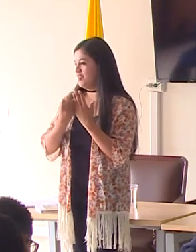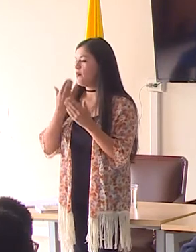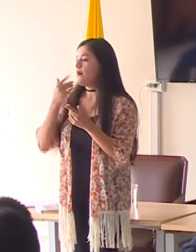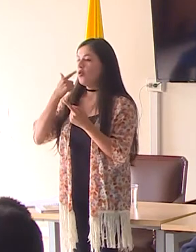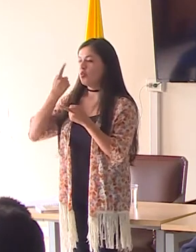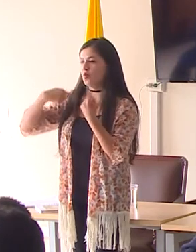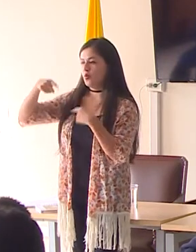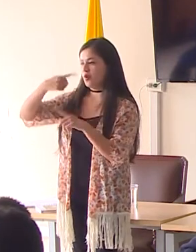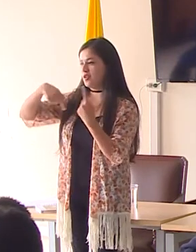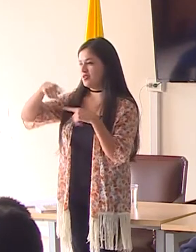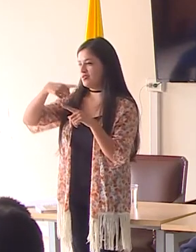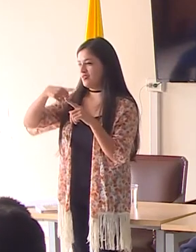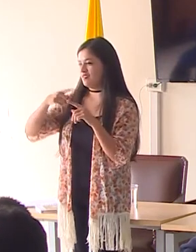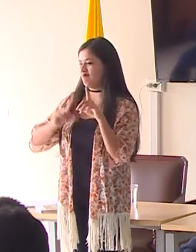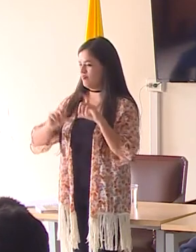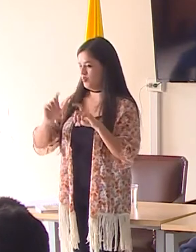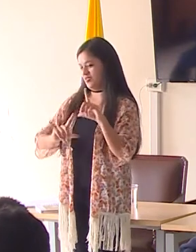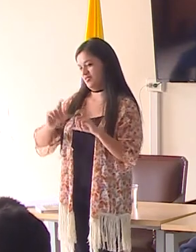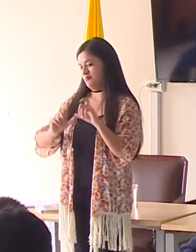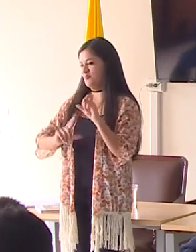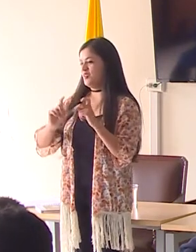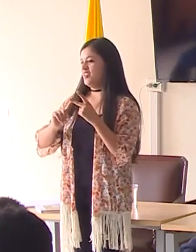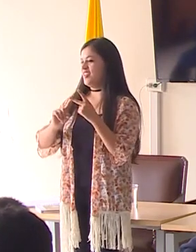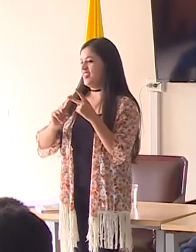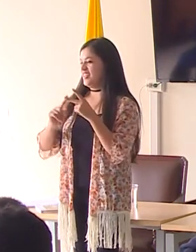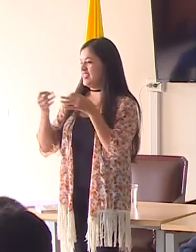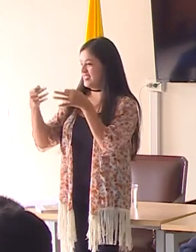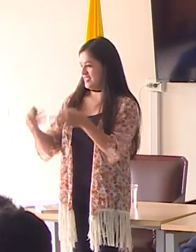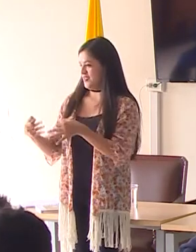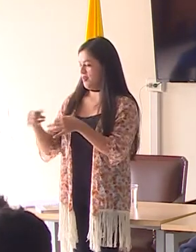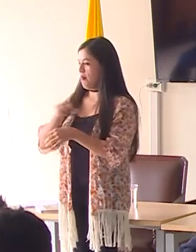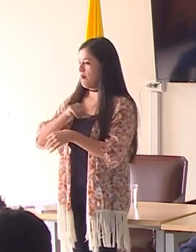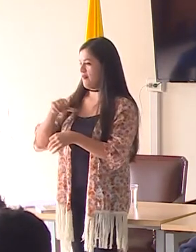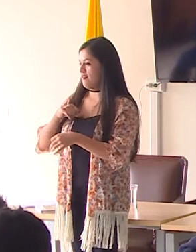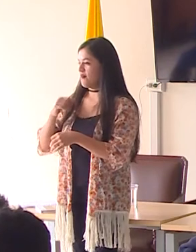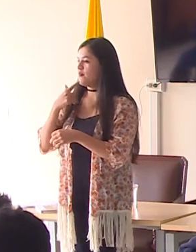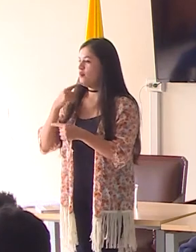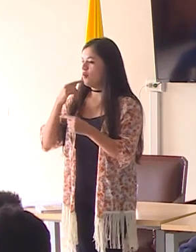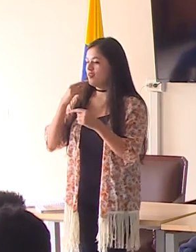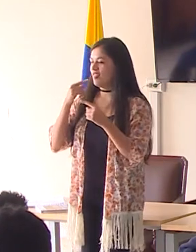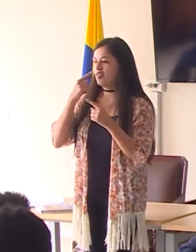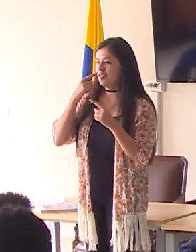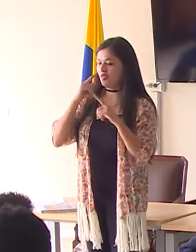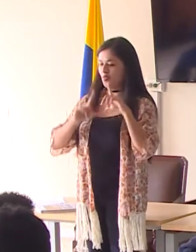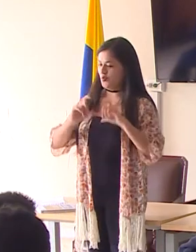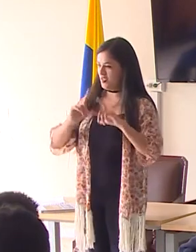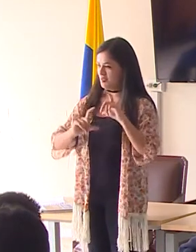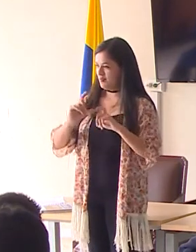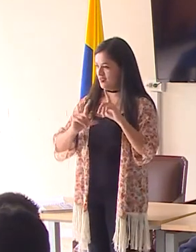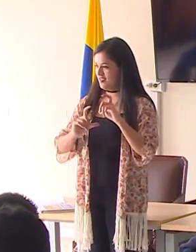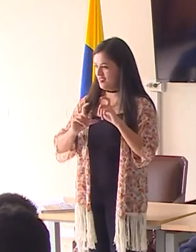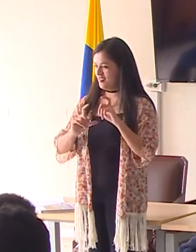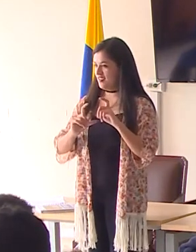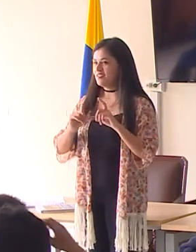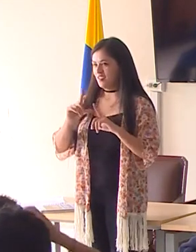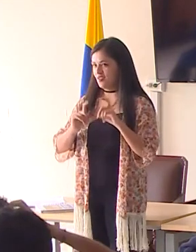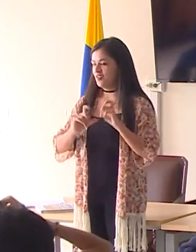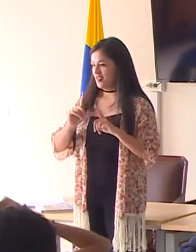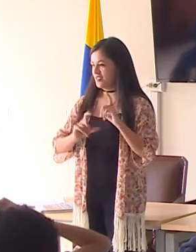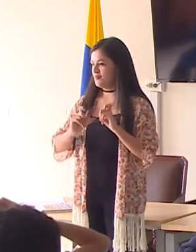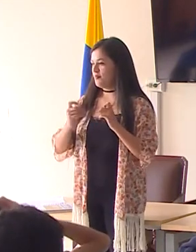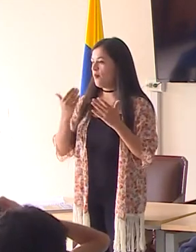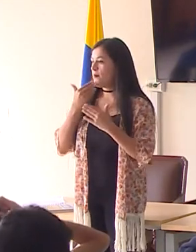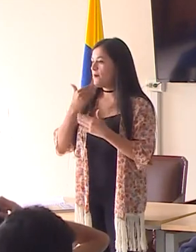turismo y seguridad privada como que turismo hay unos conflictos que puede identificar uno muy fuerte en el